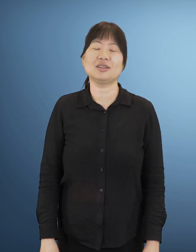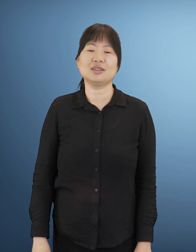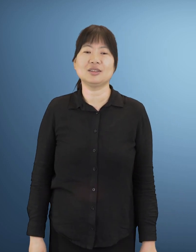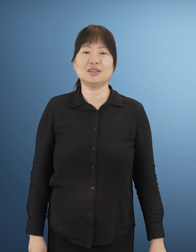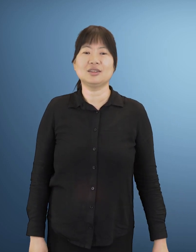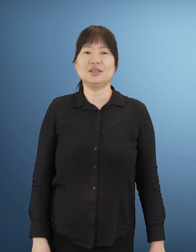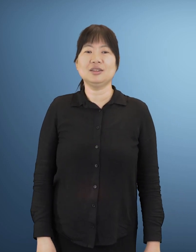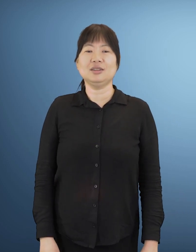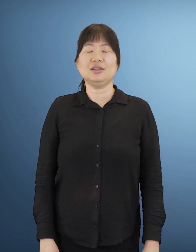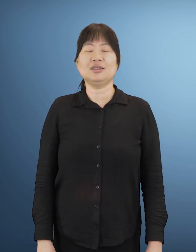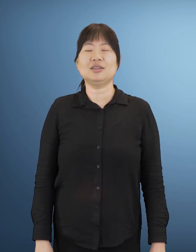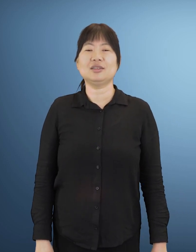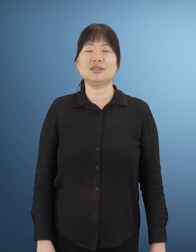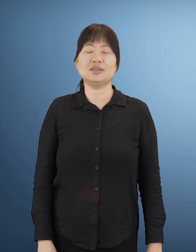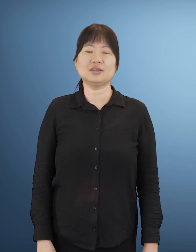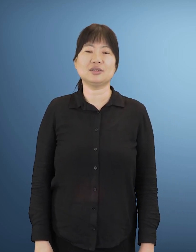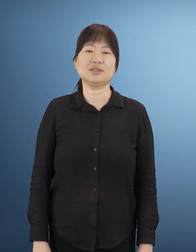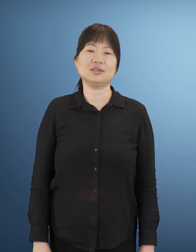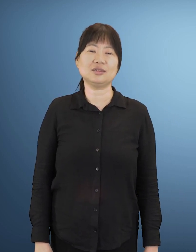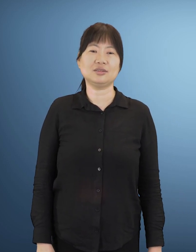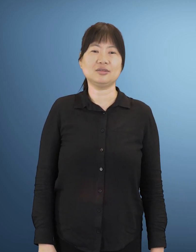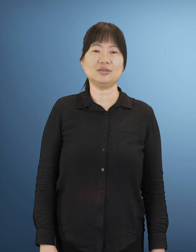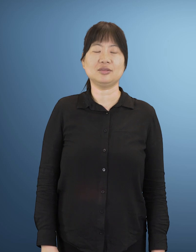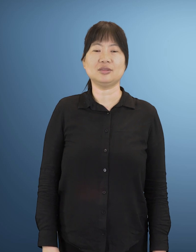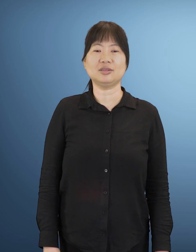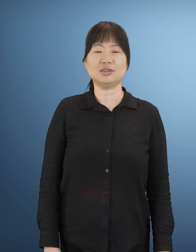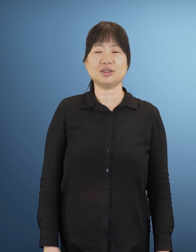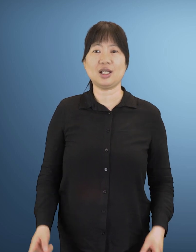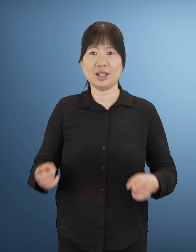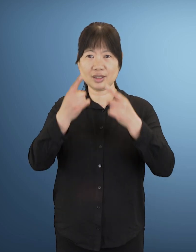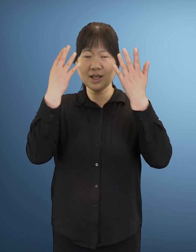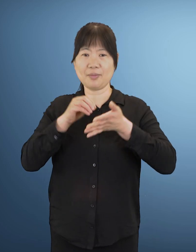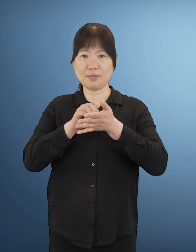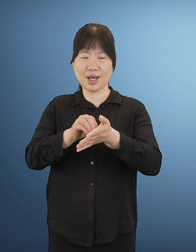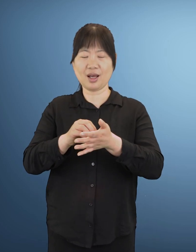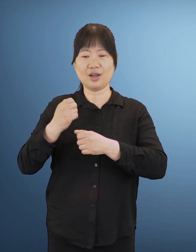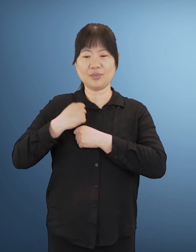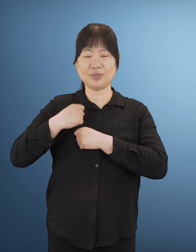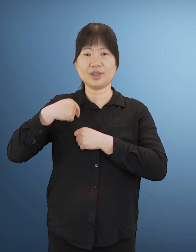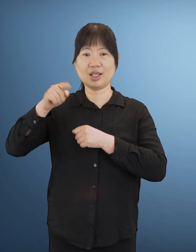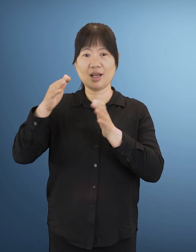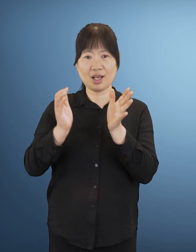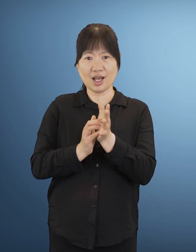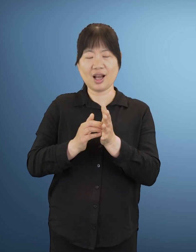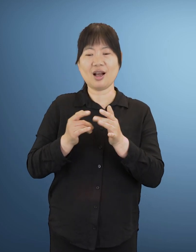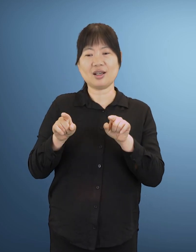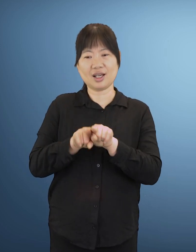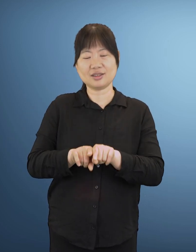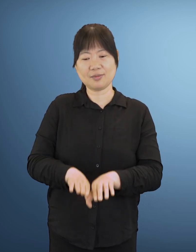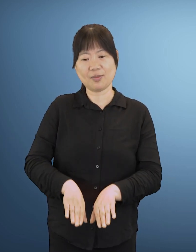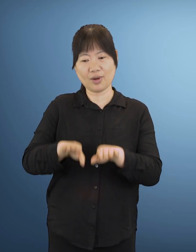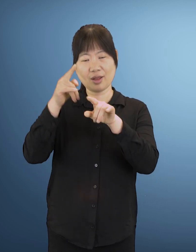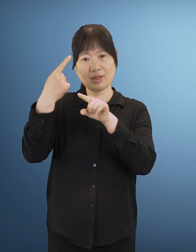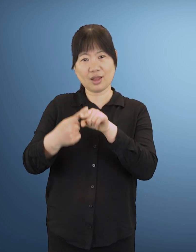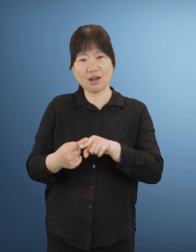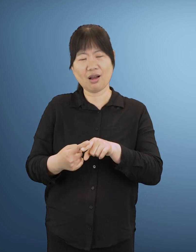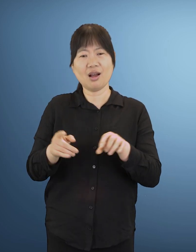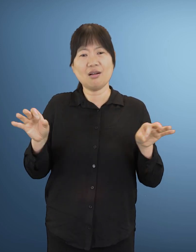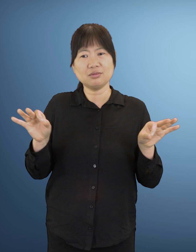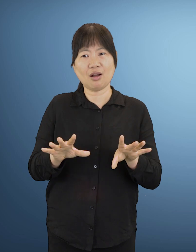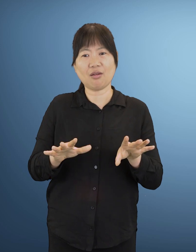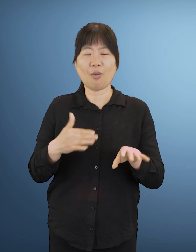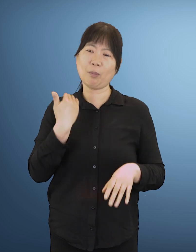근데 얘가 쭉 대학 들어가서 군대 갔다 올 때까지 우리랑 생활을 잘 하다가 잠깐